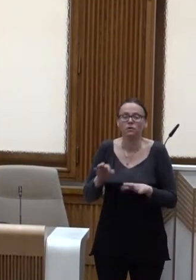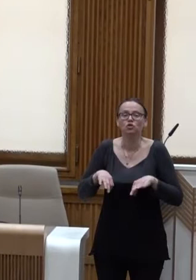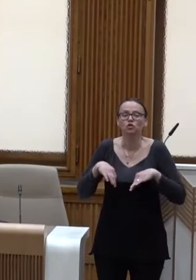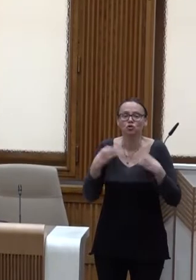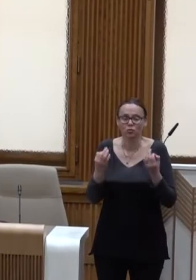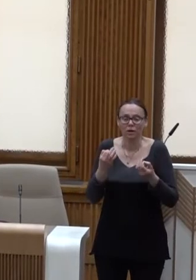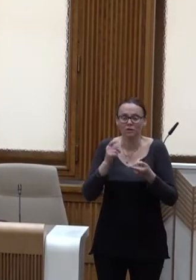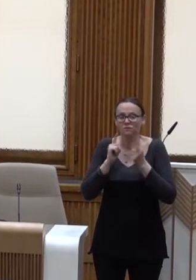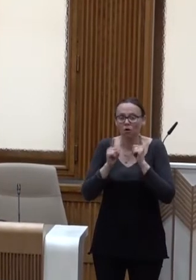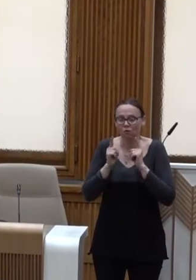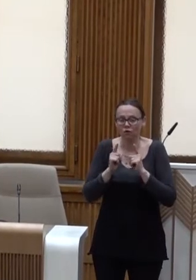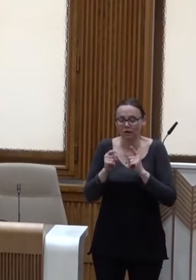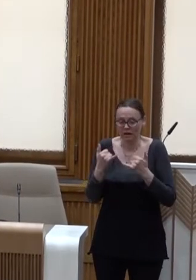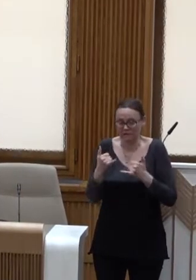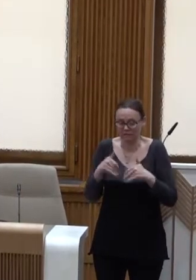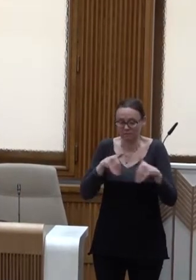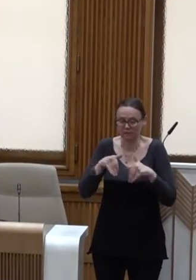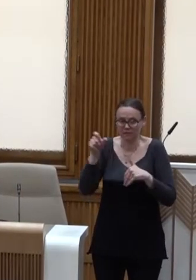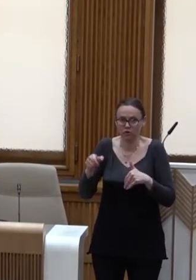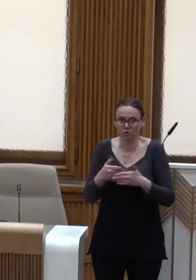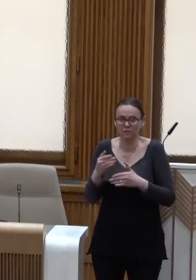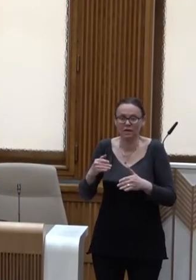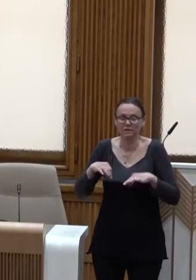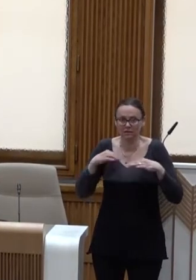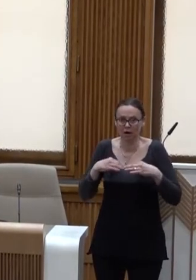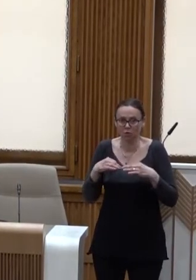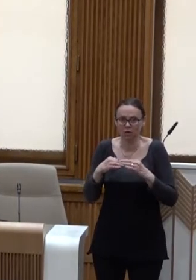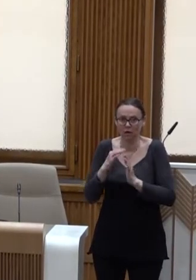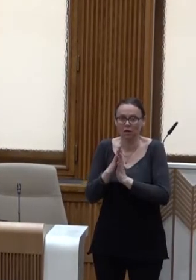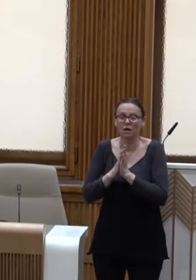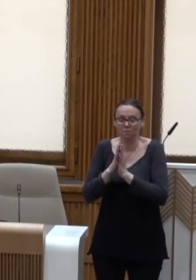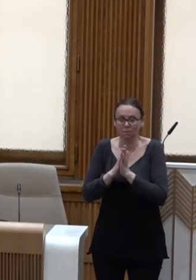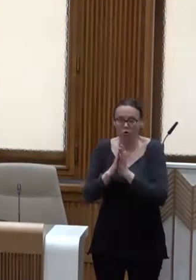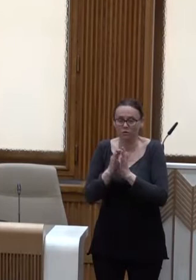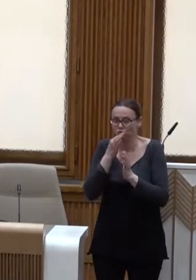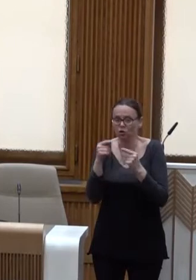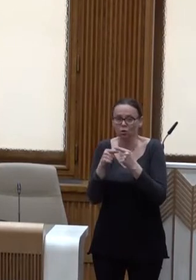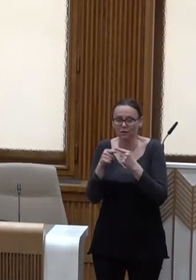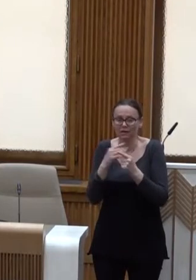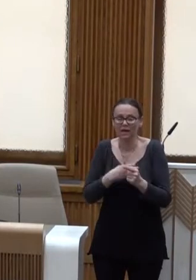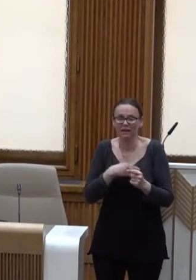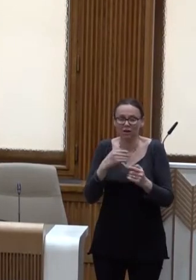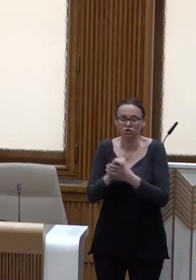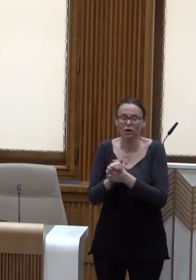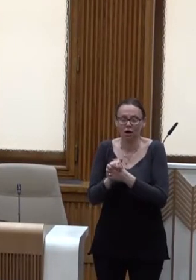Zjutraj sva govorila z aktualnim ministrom za zdravje. Sem ga prosil, če kontaktira hrvaškega kolega, da